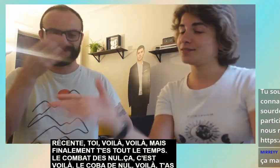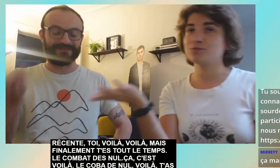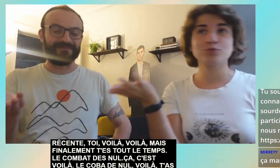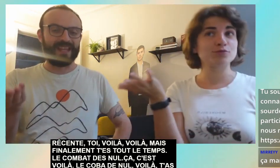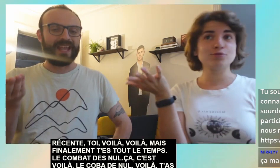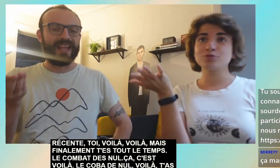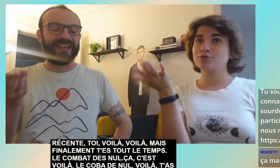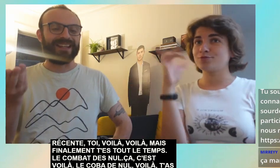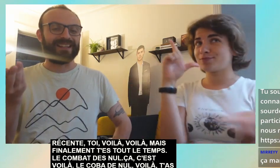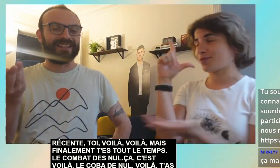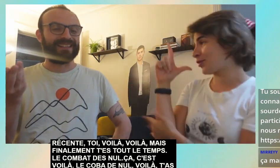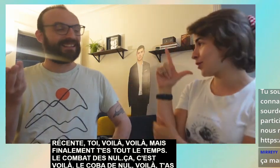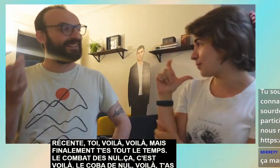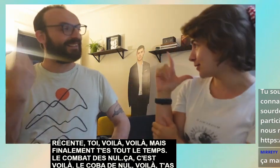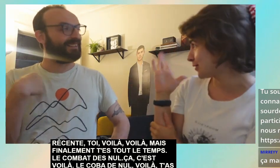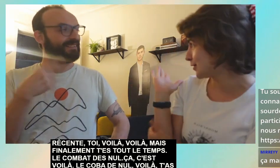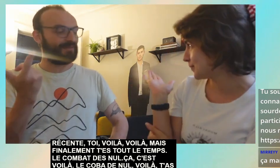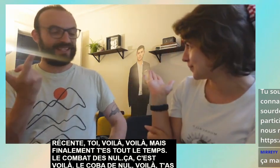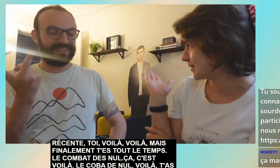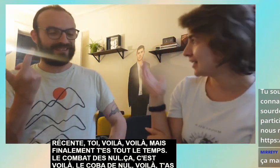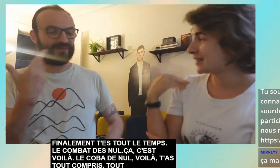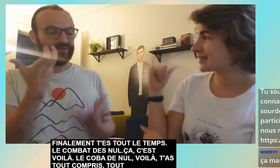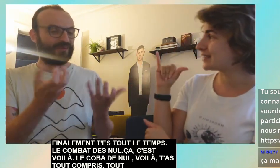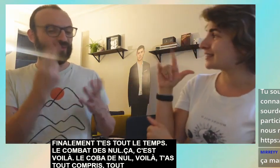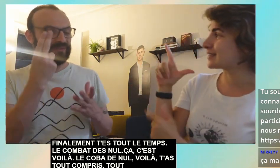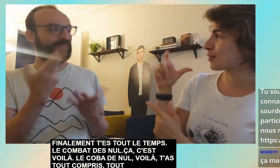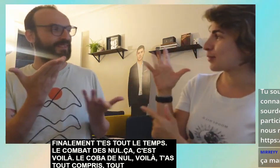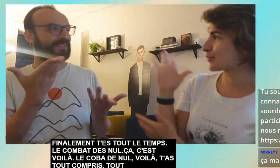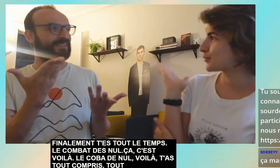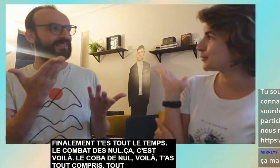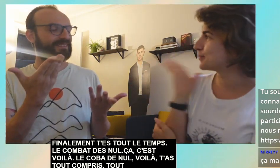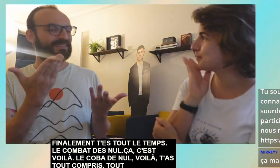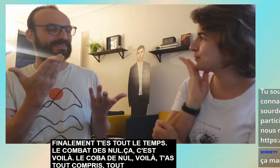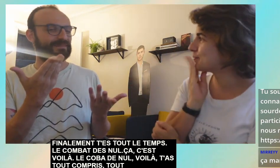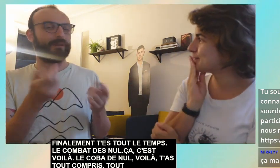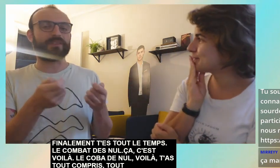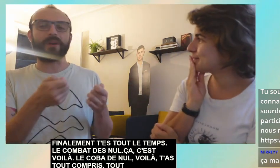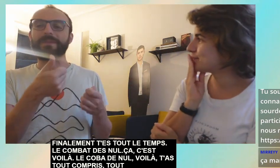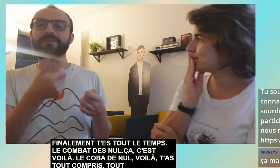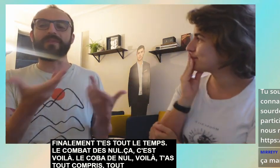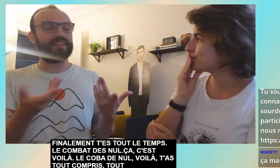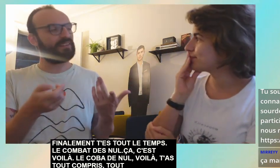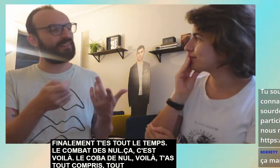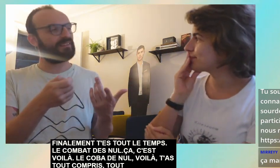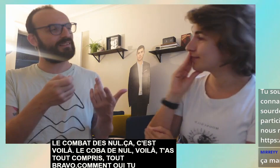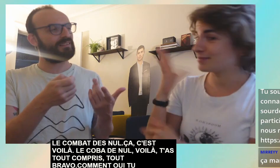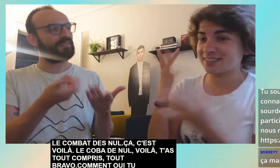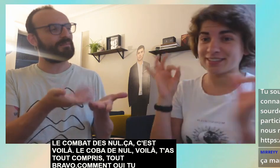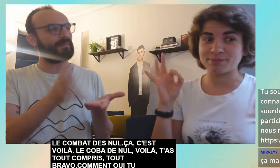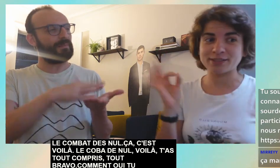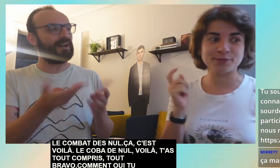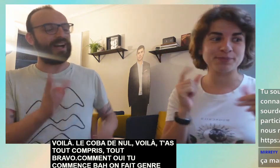Du coup, on commence. Oui, tu veux. Qui commence? Bah, on fait genre pile ou face. J'ai pas de pièces.